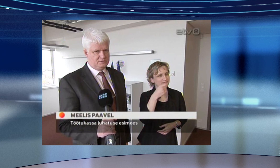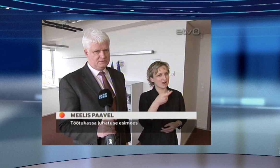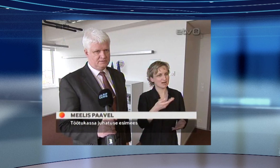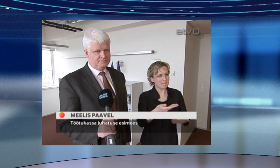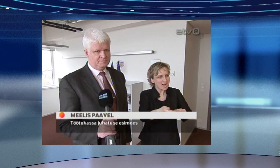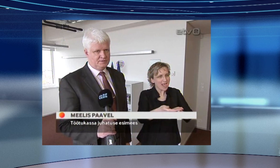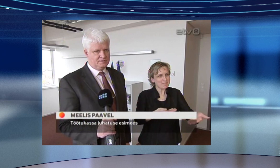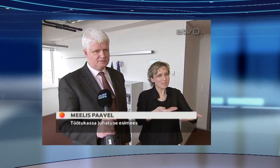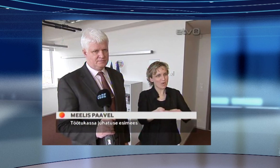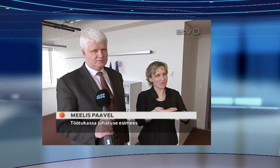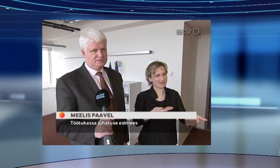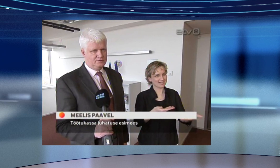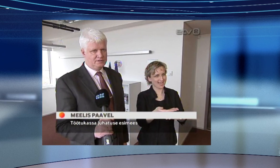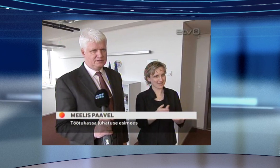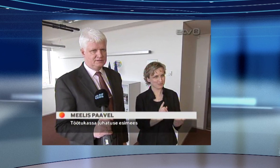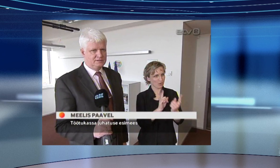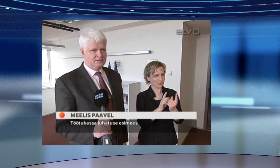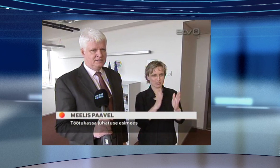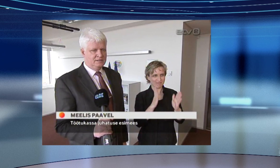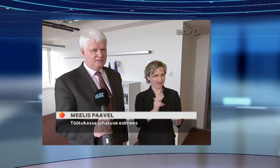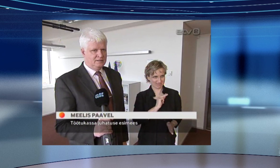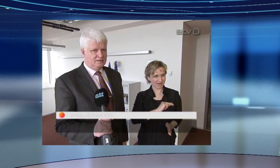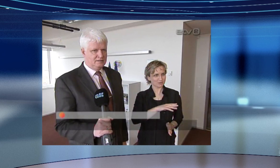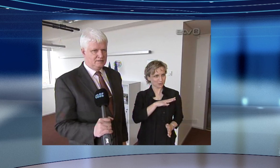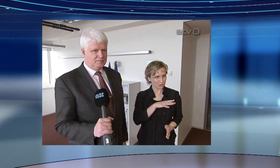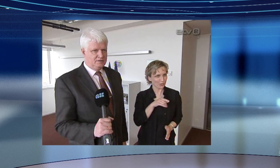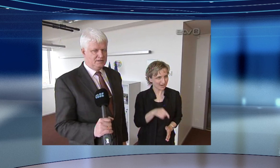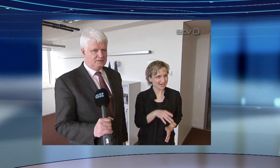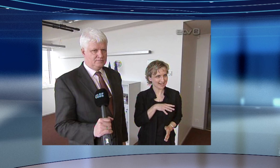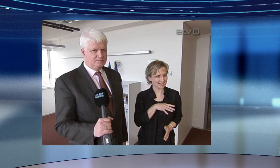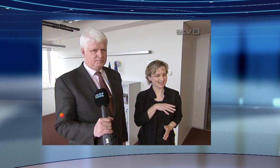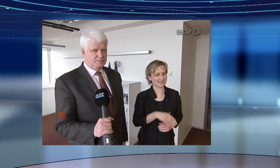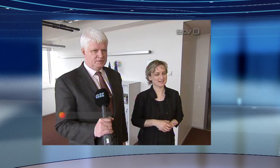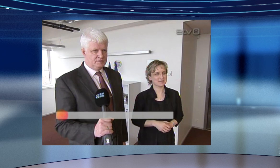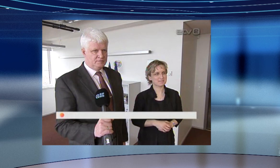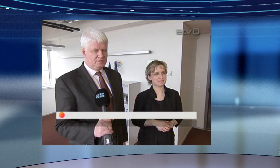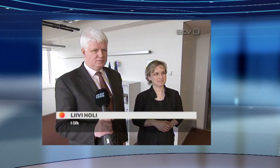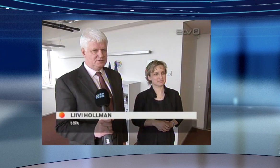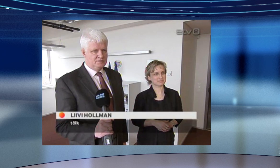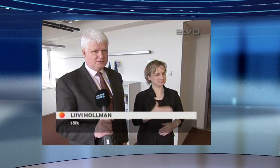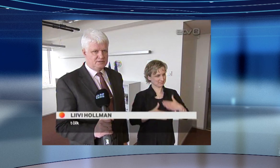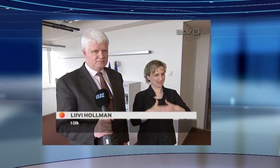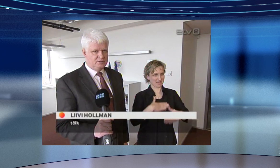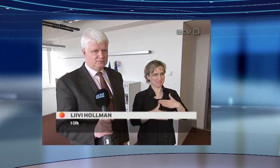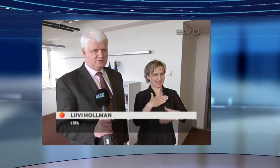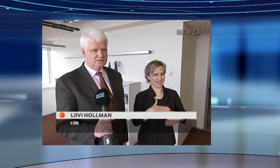poolselt väga kasulik. Et meil oli hea meel, kui me saime siin mõni kuu